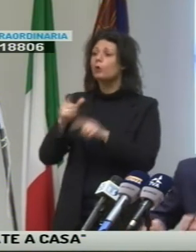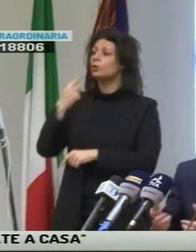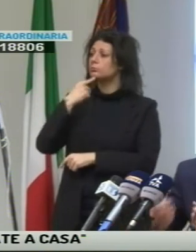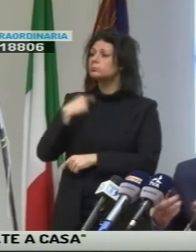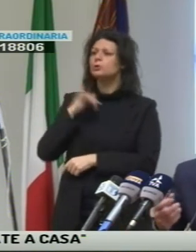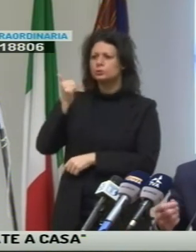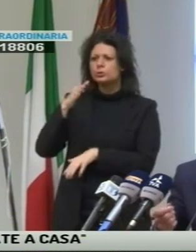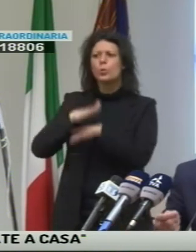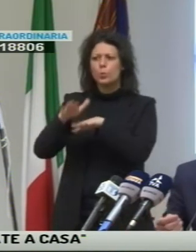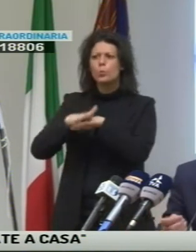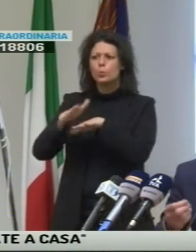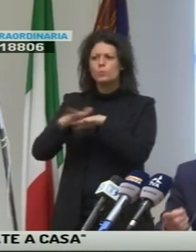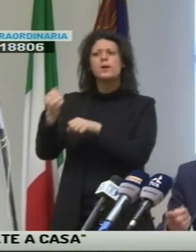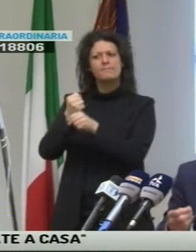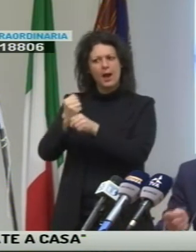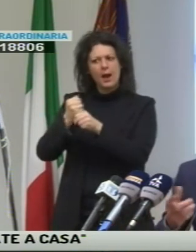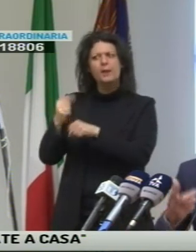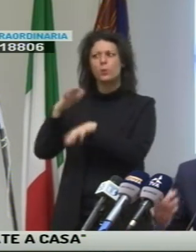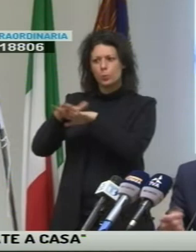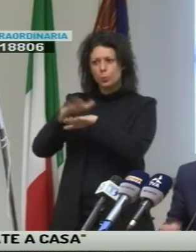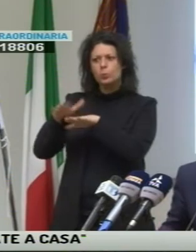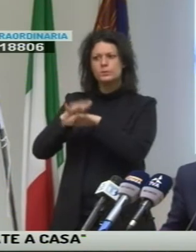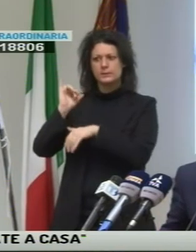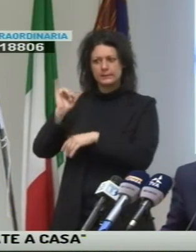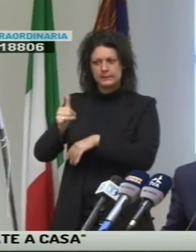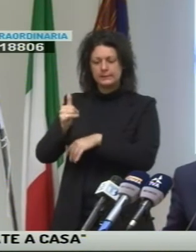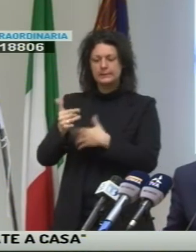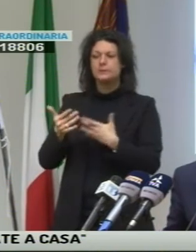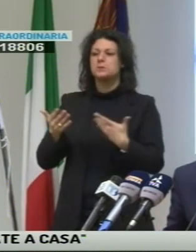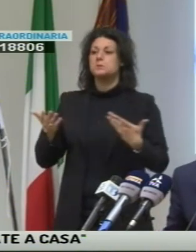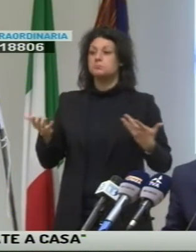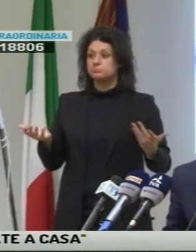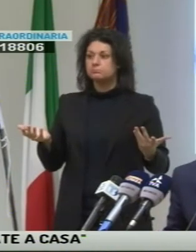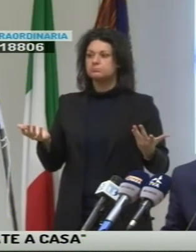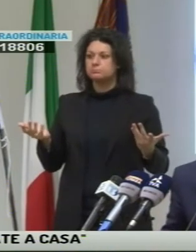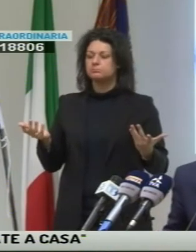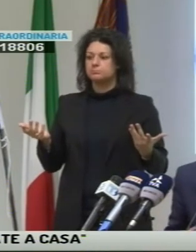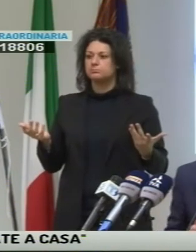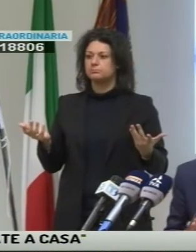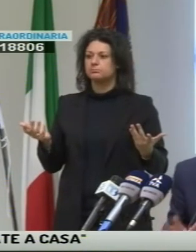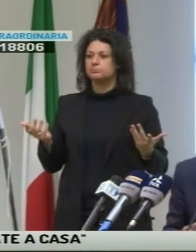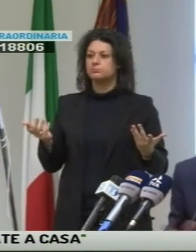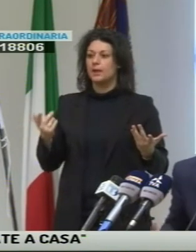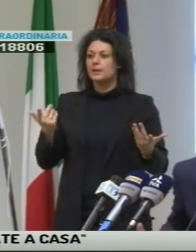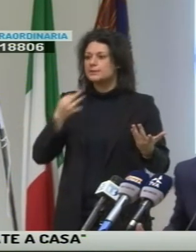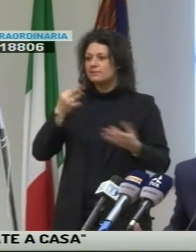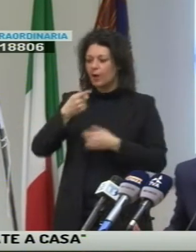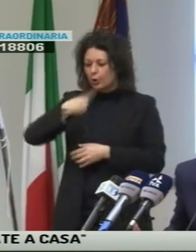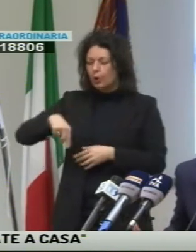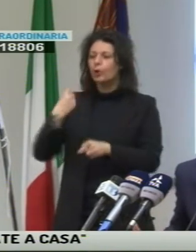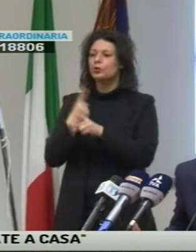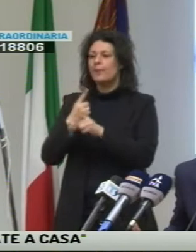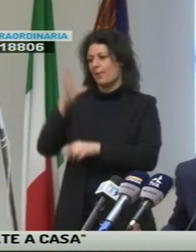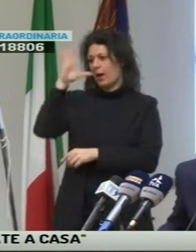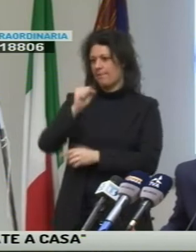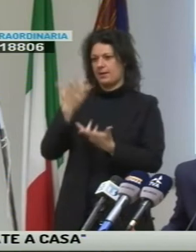Cioè, ti senti un po', tipo adesso evito di citare prodotti farmacologici, cioè ti prendi sta roba. Quindi cerchiamo di capirne